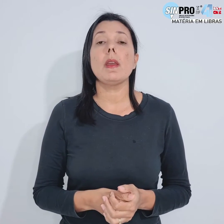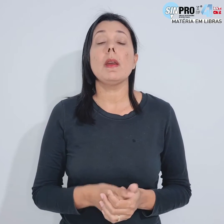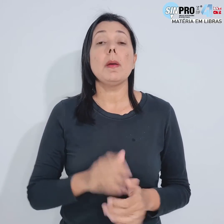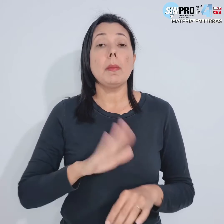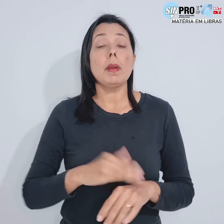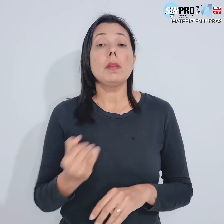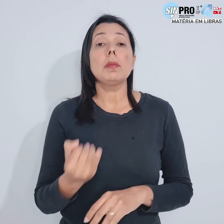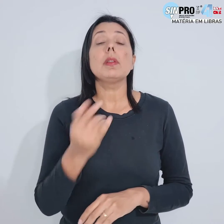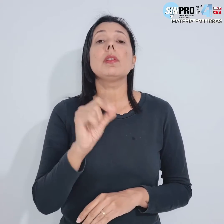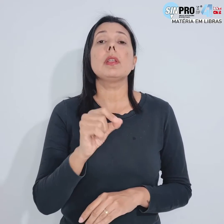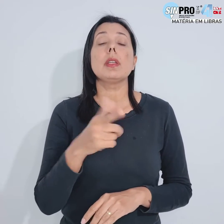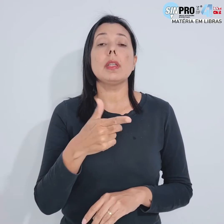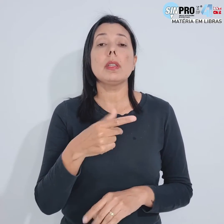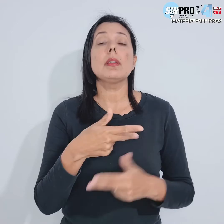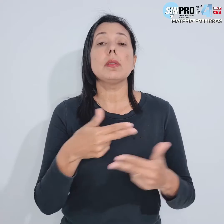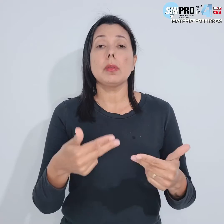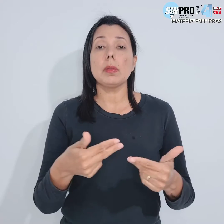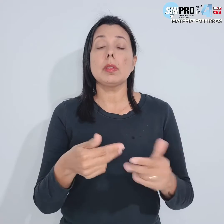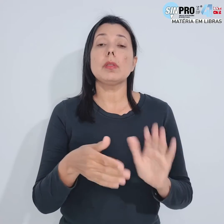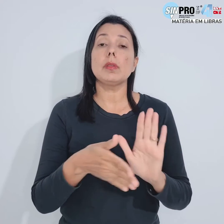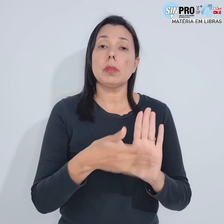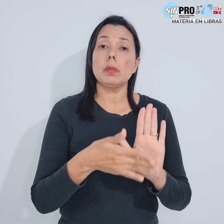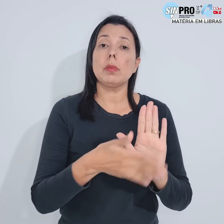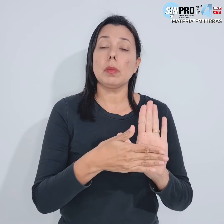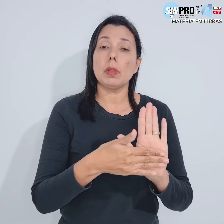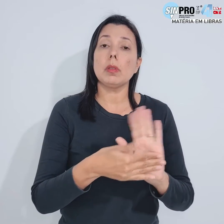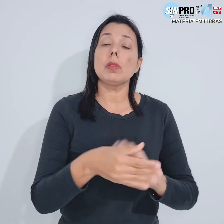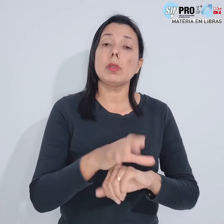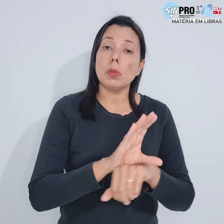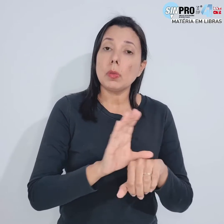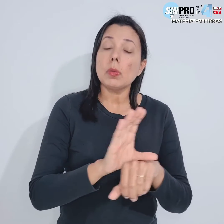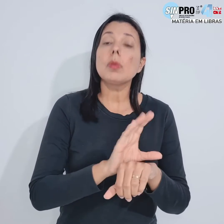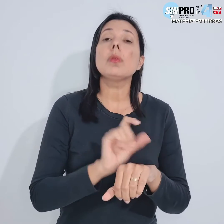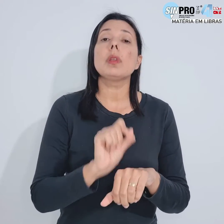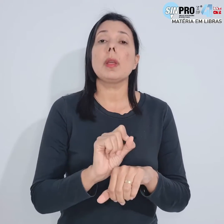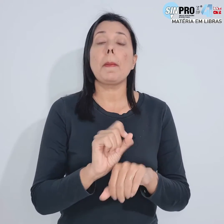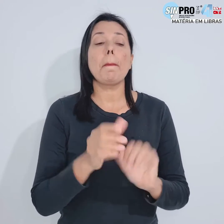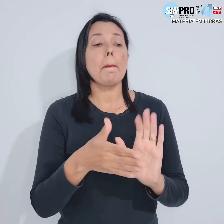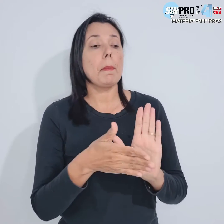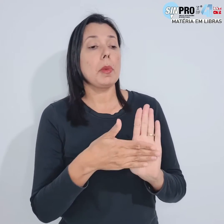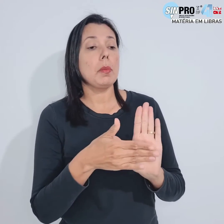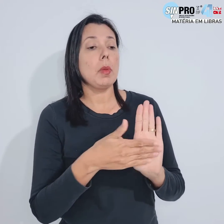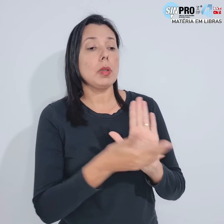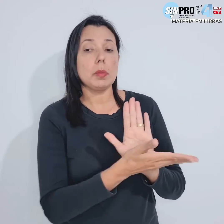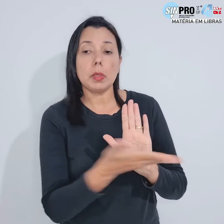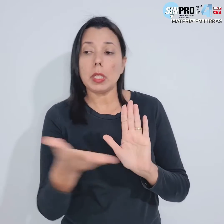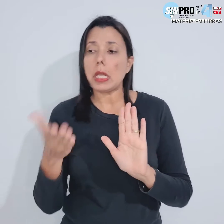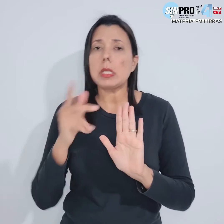suma, este pacote de emendas constitucionais proposto por este